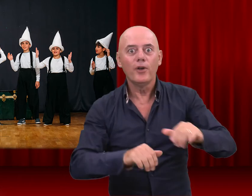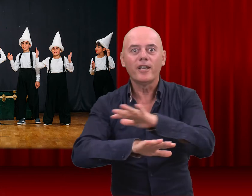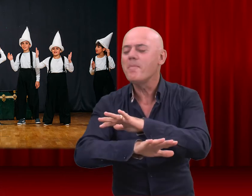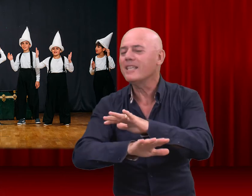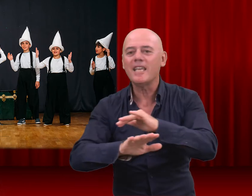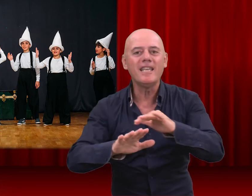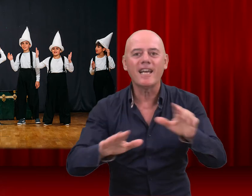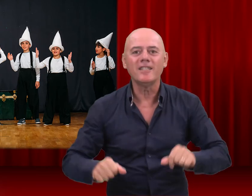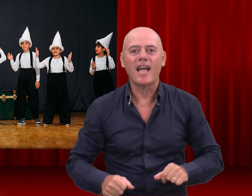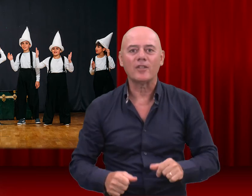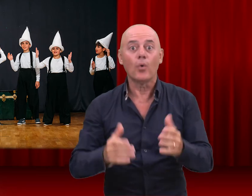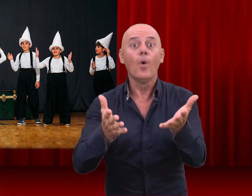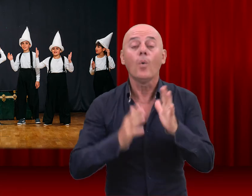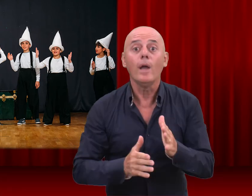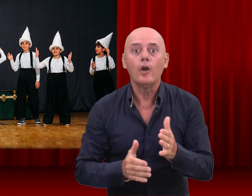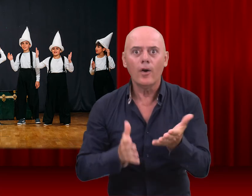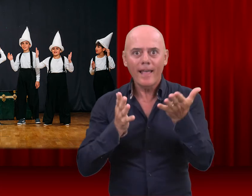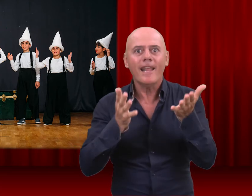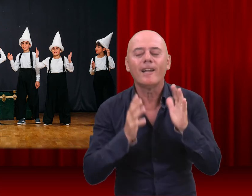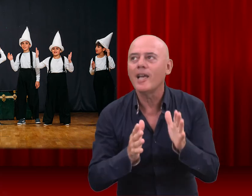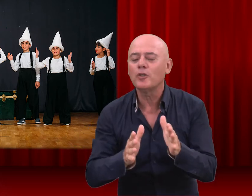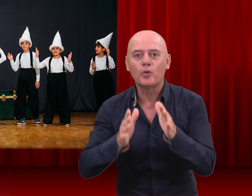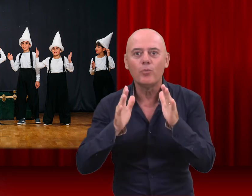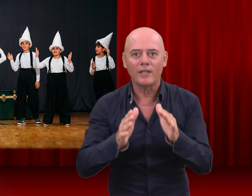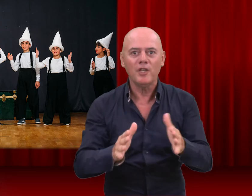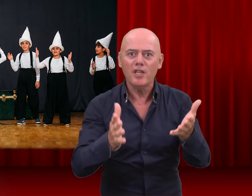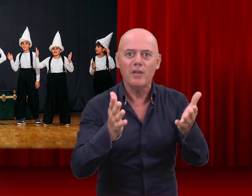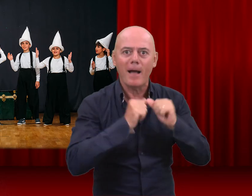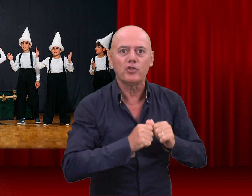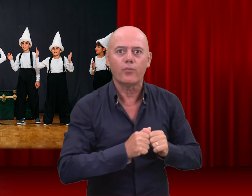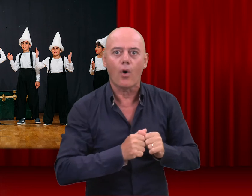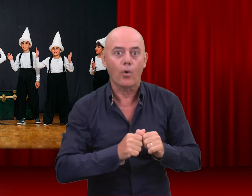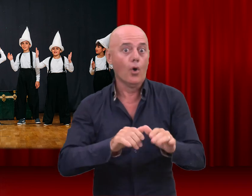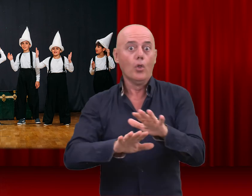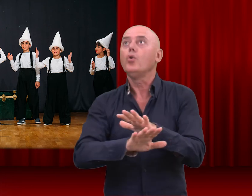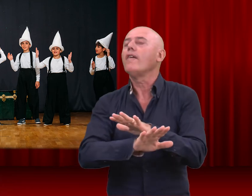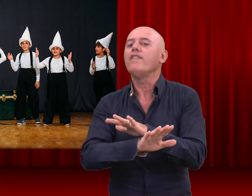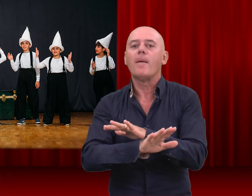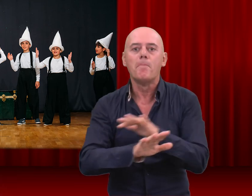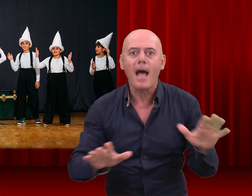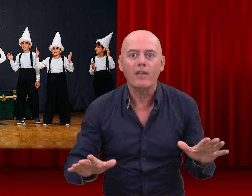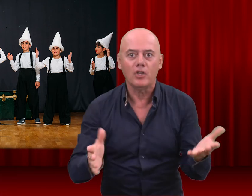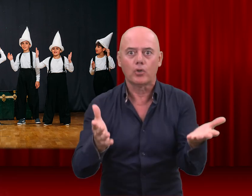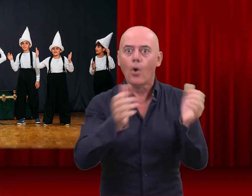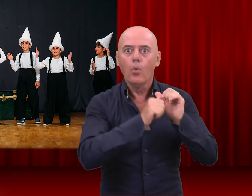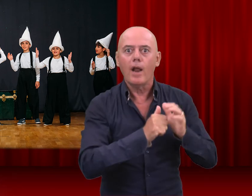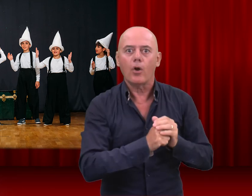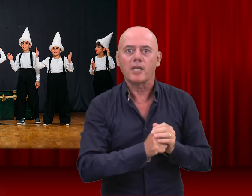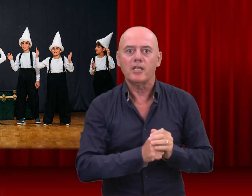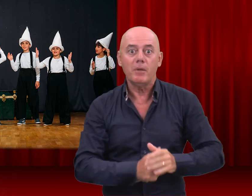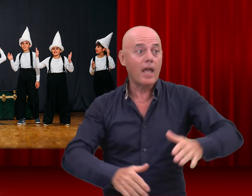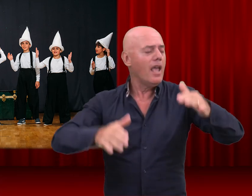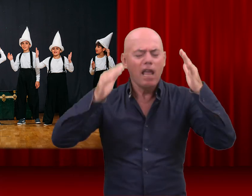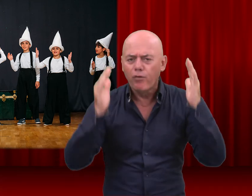Pinocchio rimase incantato. Quello era il teatro dei burattini di Mangiafuoco. Non aveva mai visto una